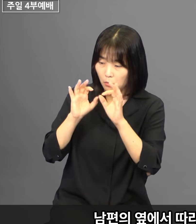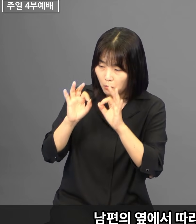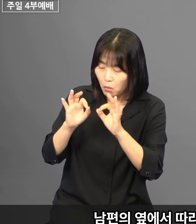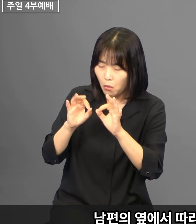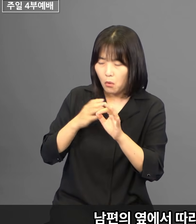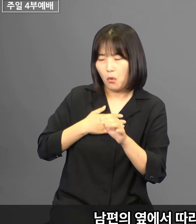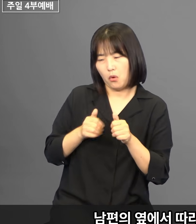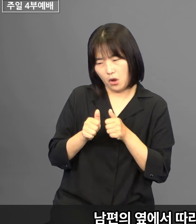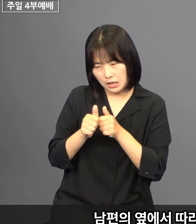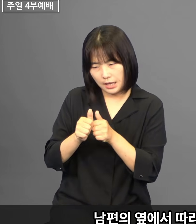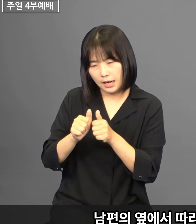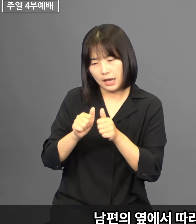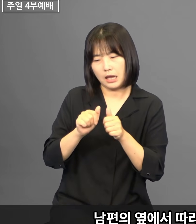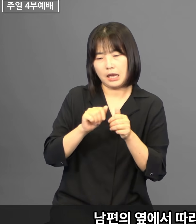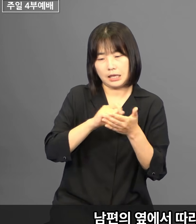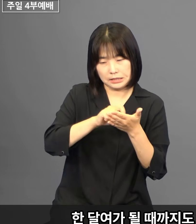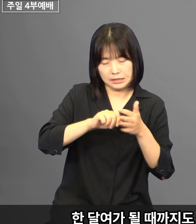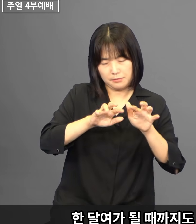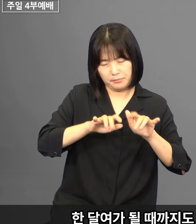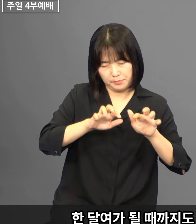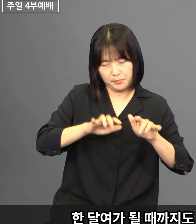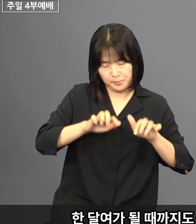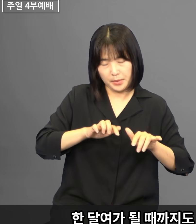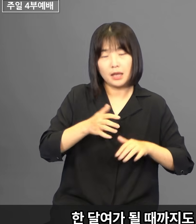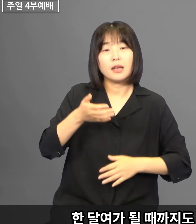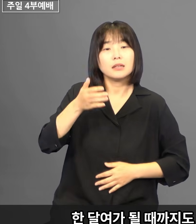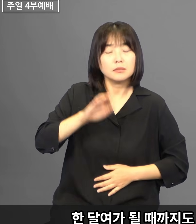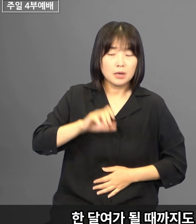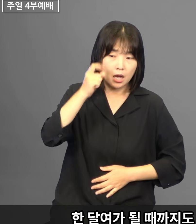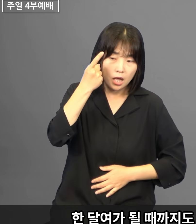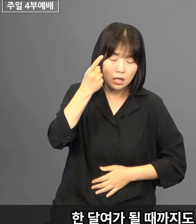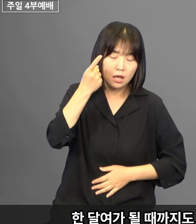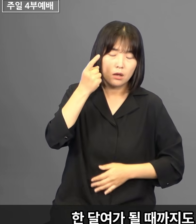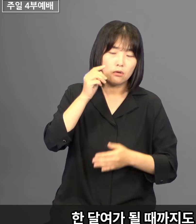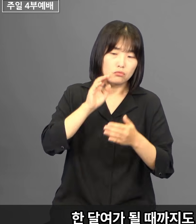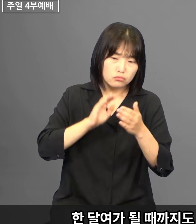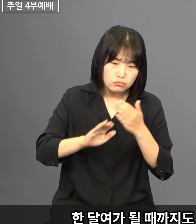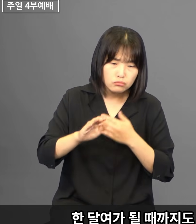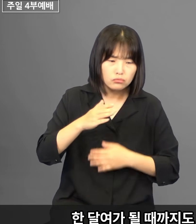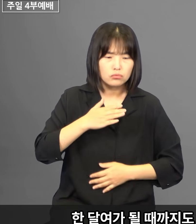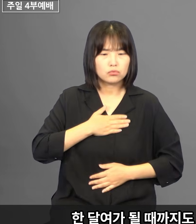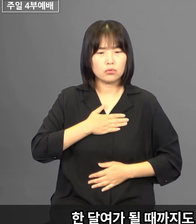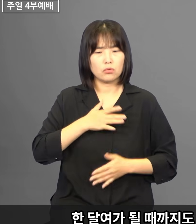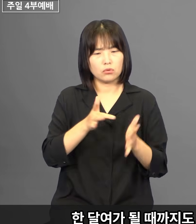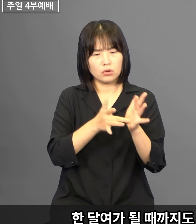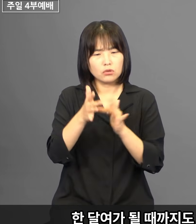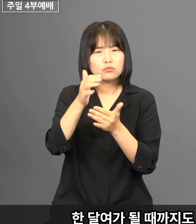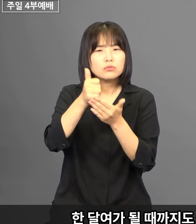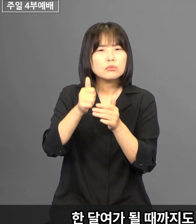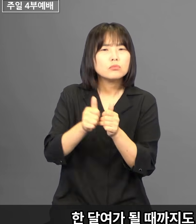따라서 일기를 작성하기는 했지만 한 달여가 될 때까지도 저는 여전히 예수님과의